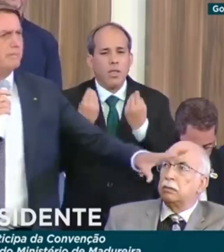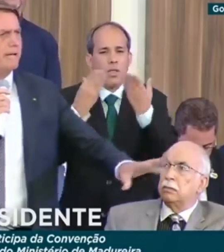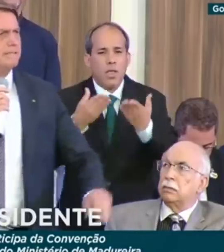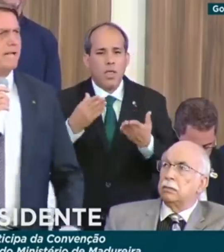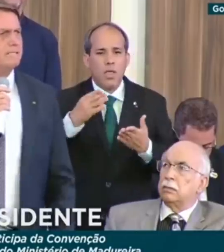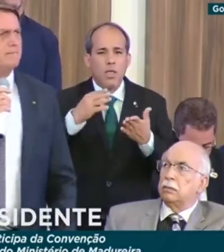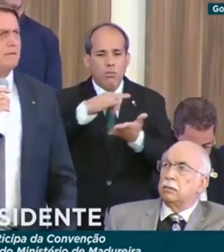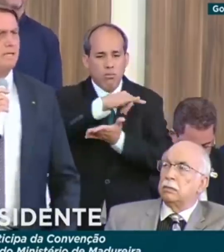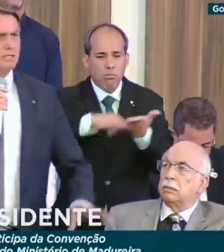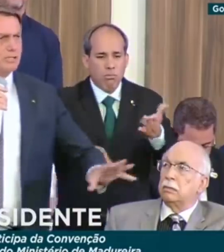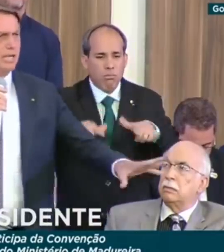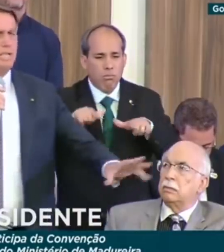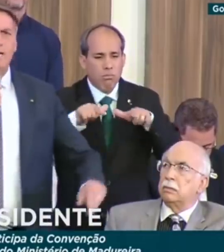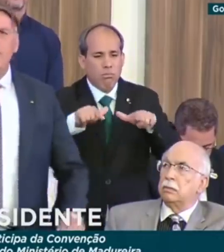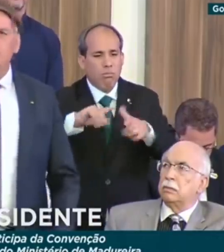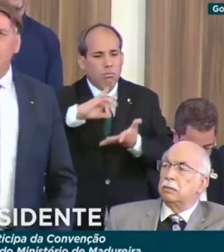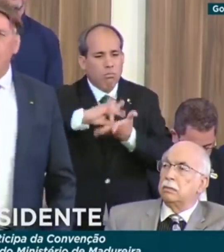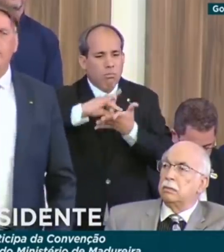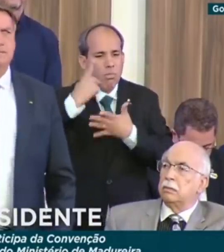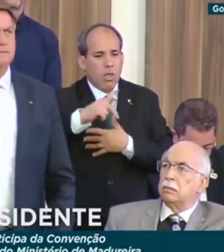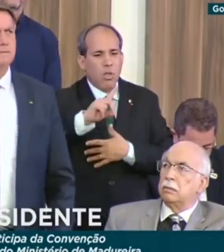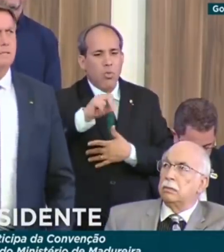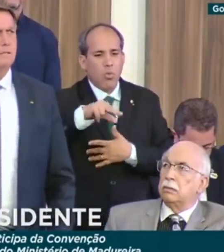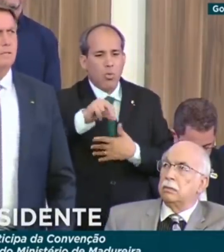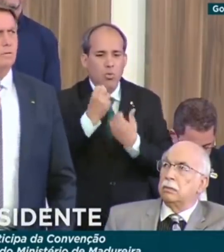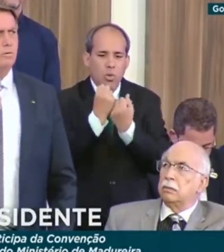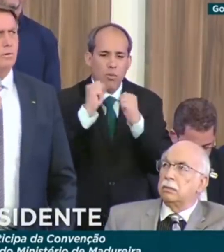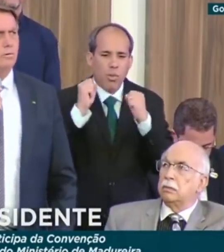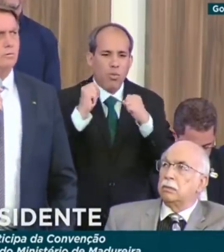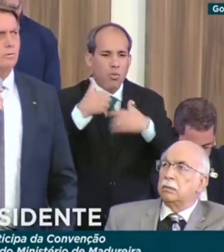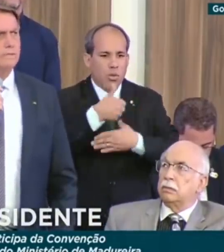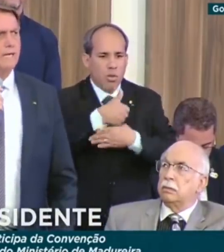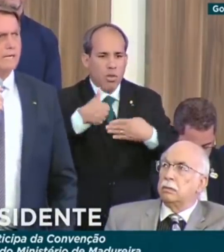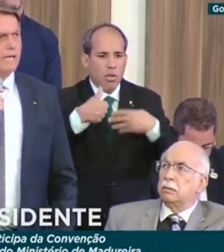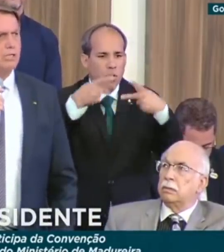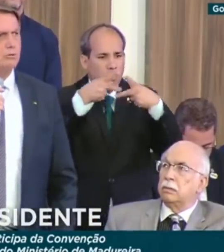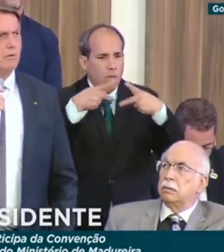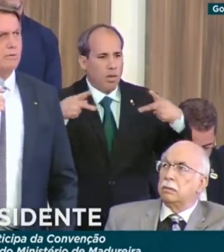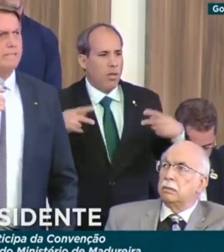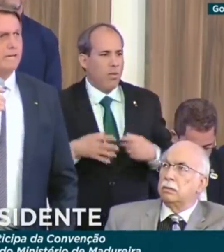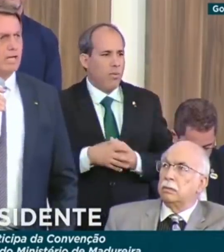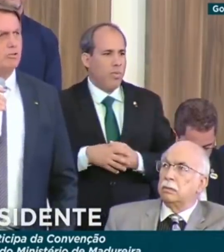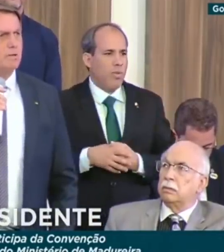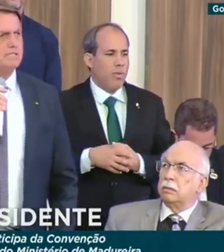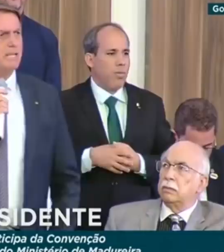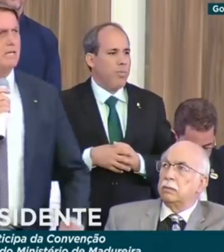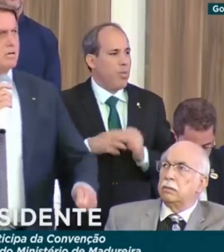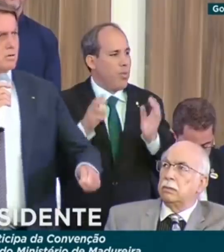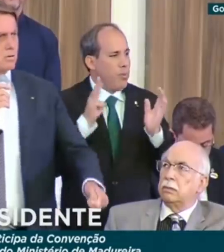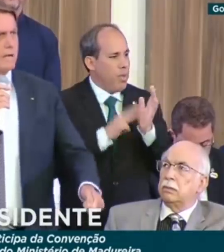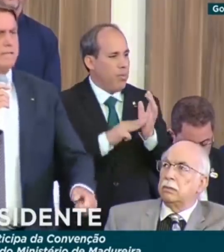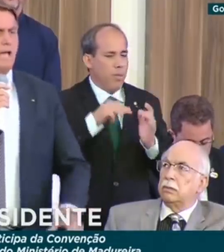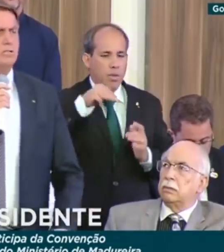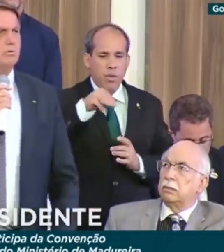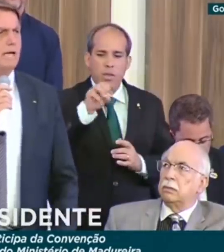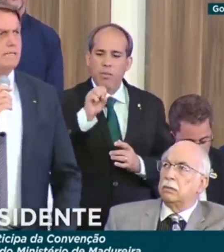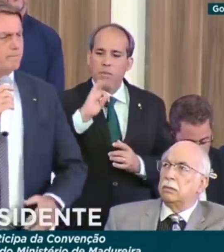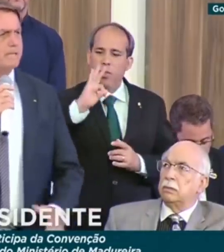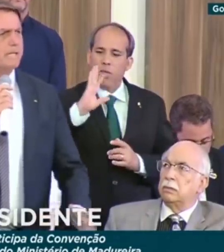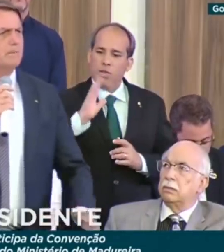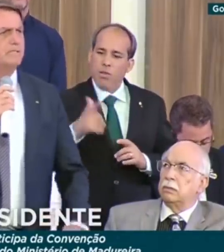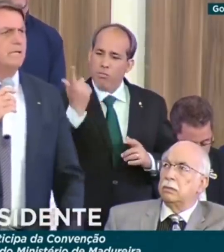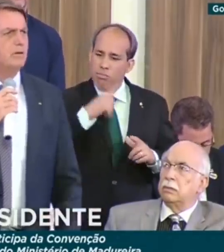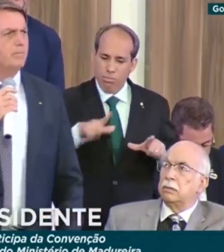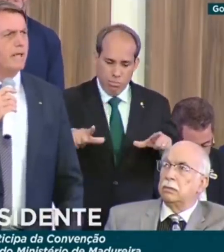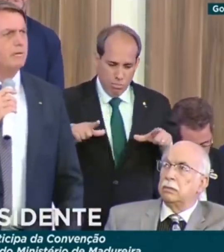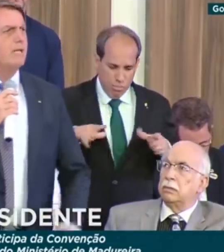Demos liberdade, dignidade para eles. O integrante do MST, com uma terra titulada, passa a